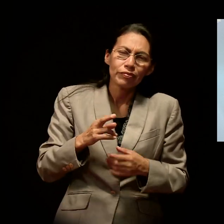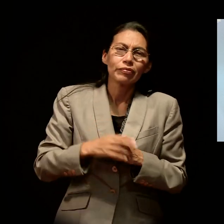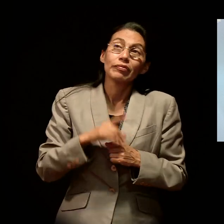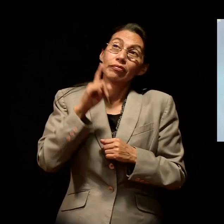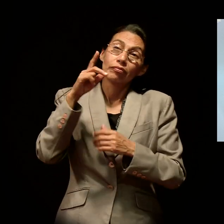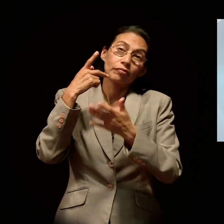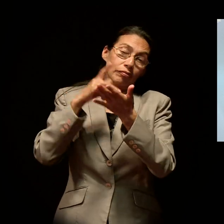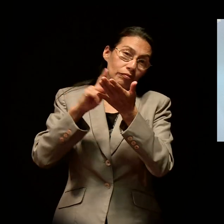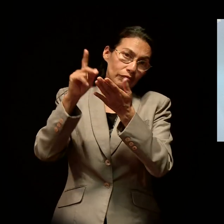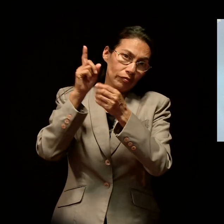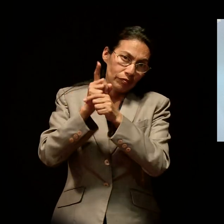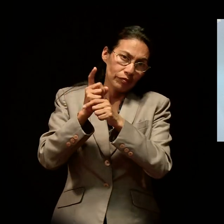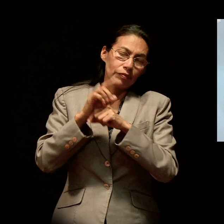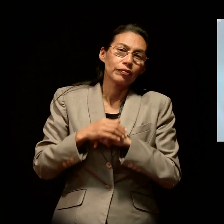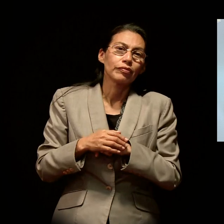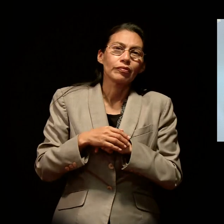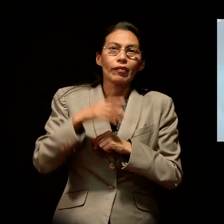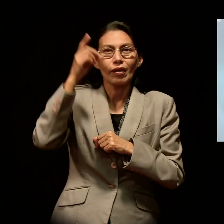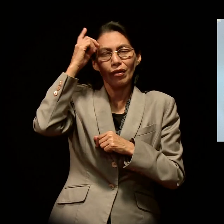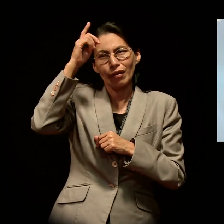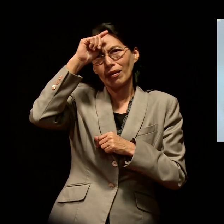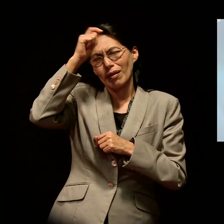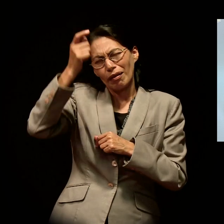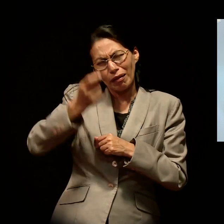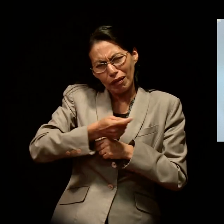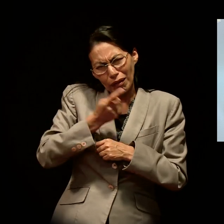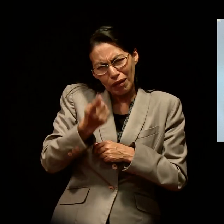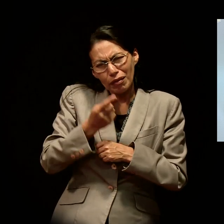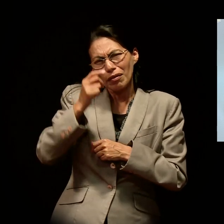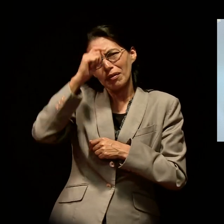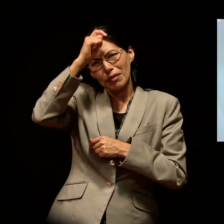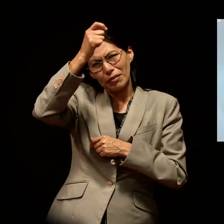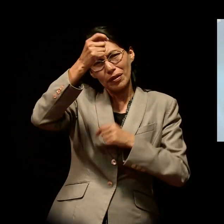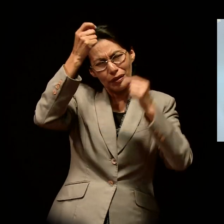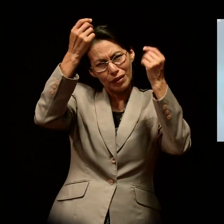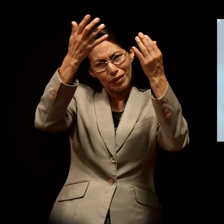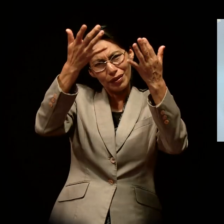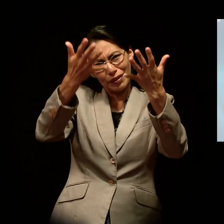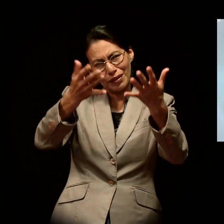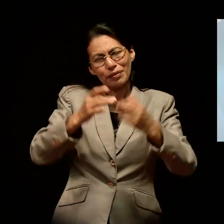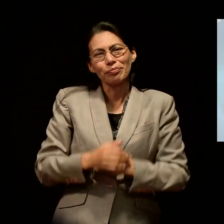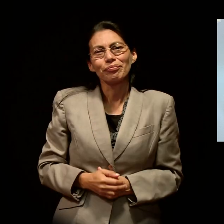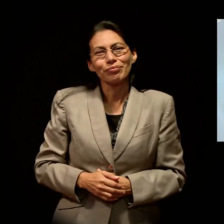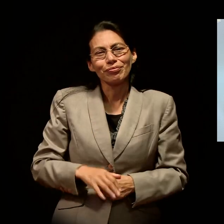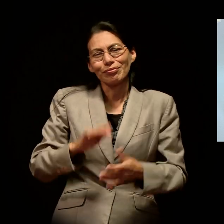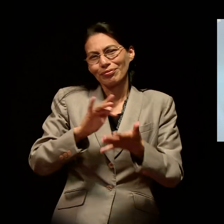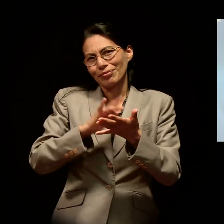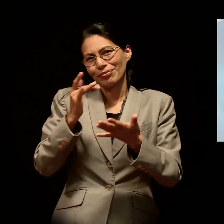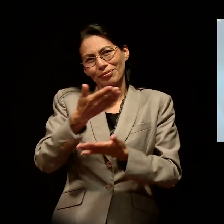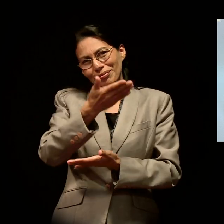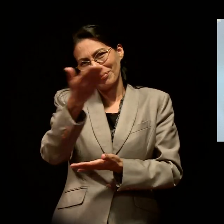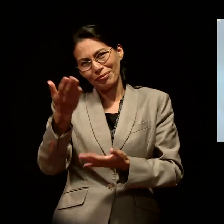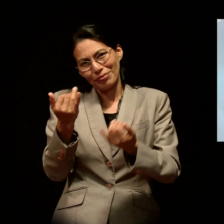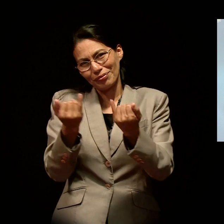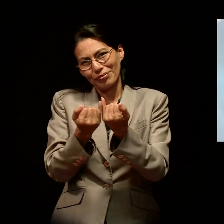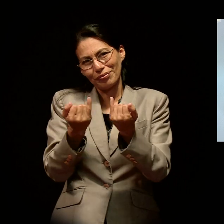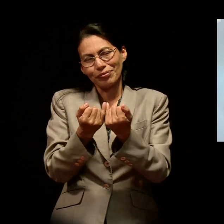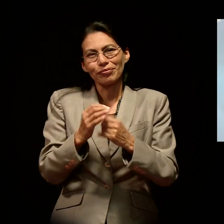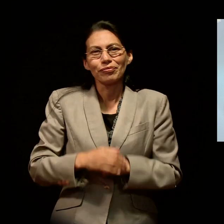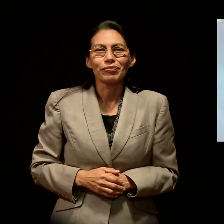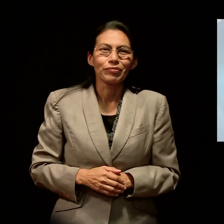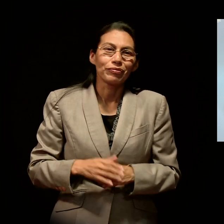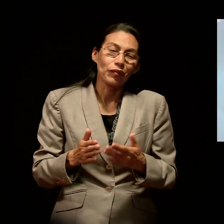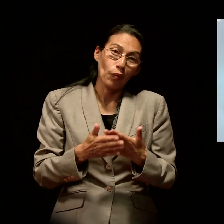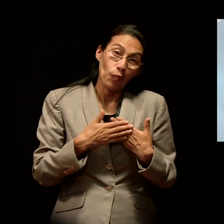el Eterno tenga el bien concederlas Amén él es eterno el que el que el Eterno les bendiga a todos